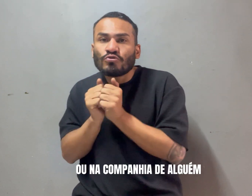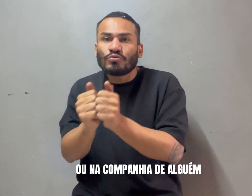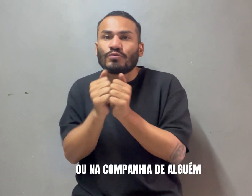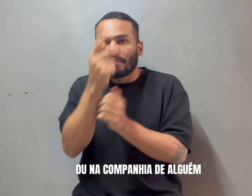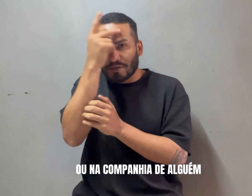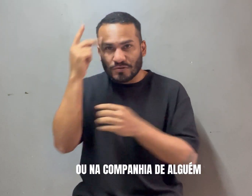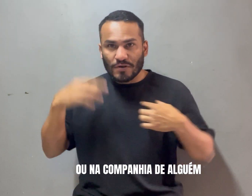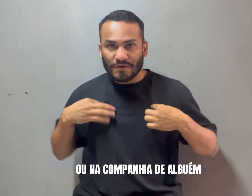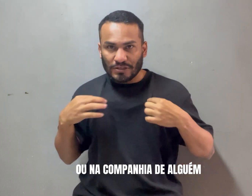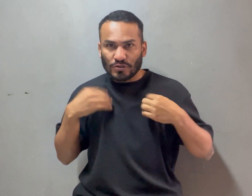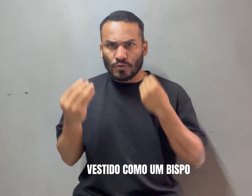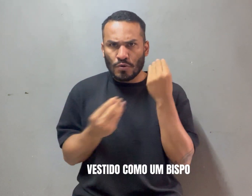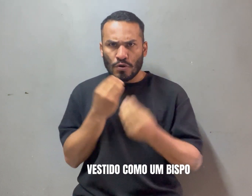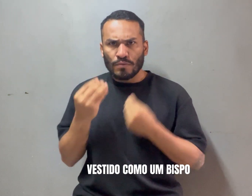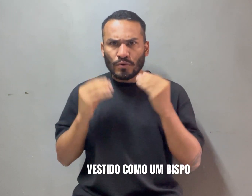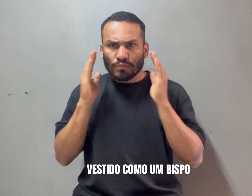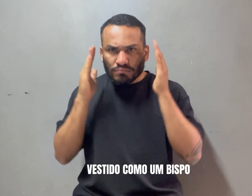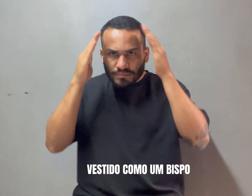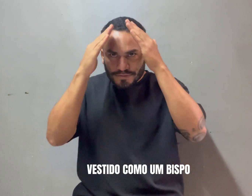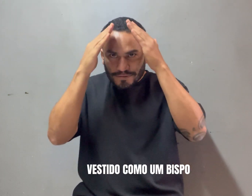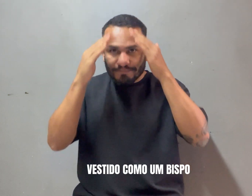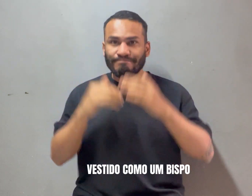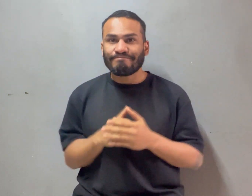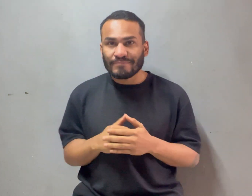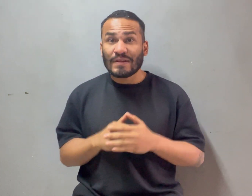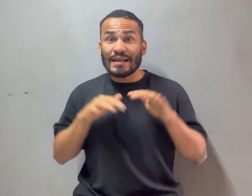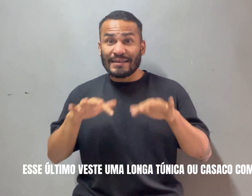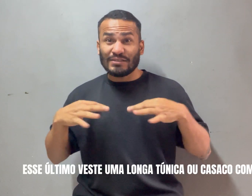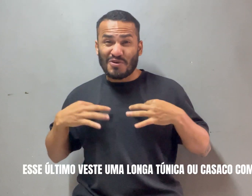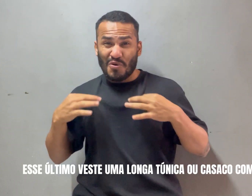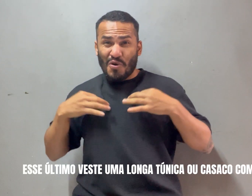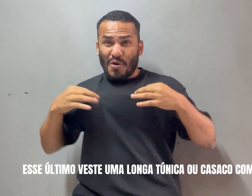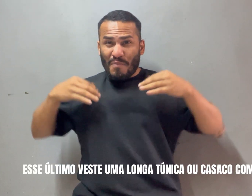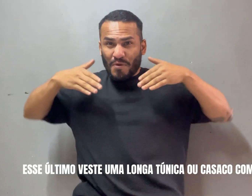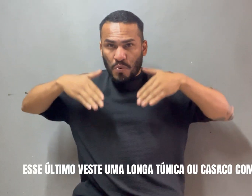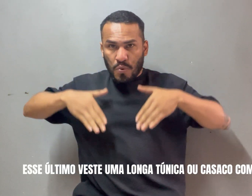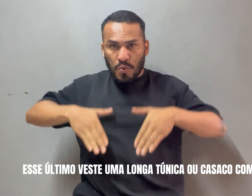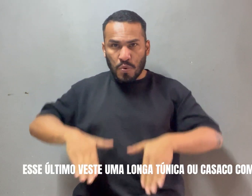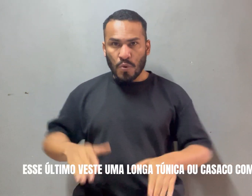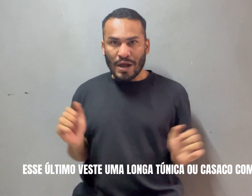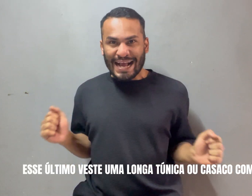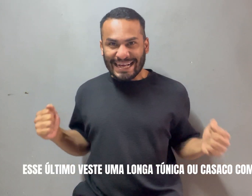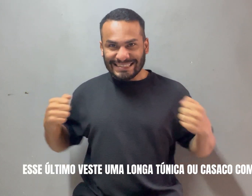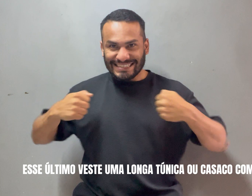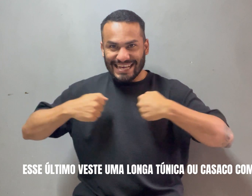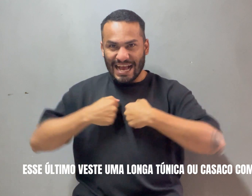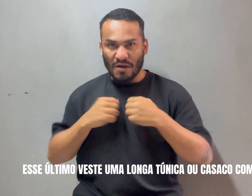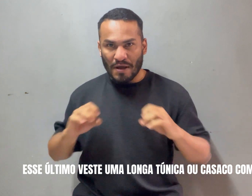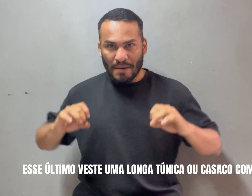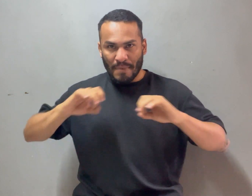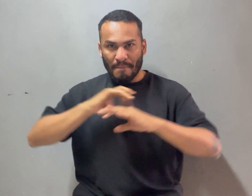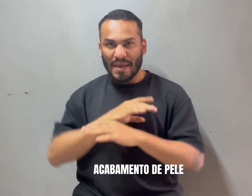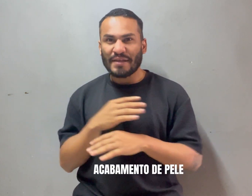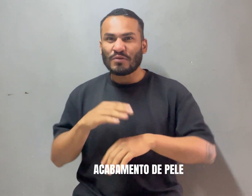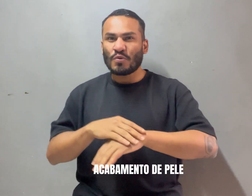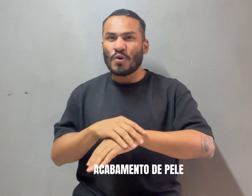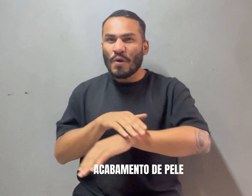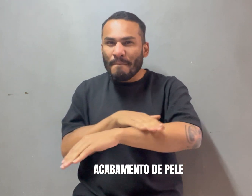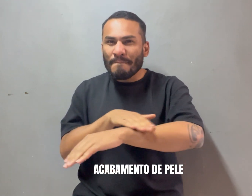na companhia de alguém vestido como um bispo. Esse último veste uma longa túnica ou casaco com acabamento de pele